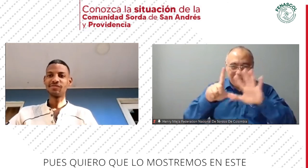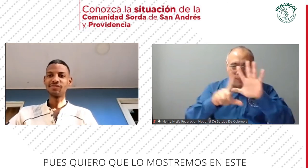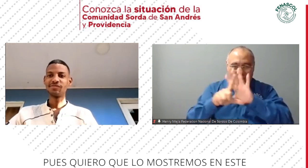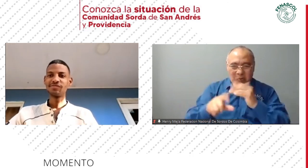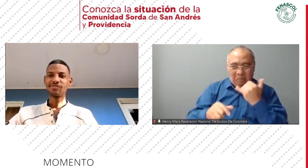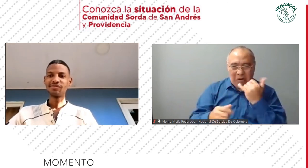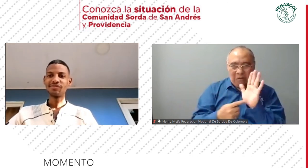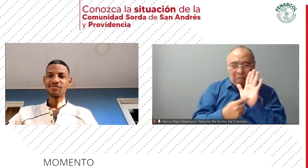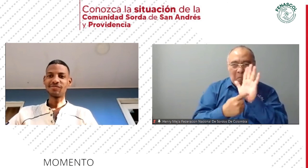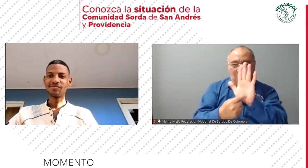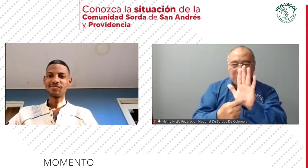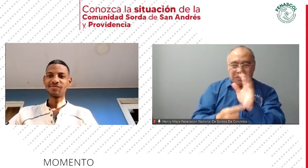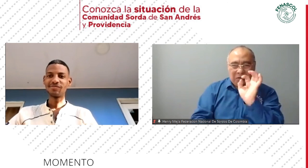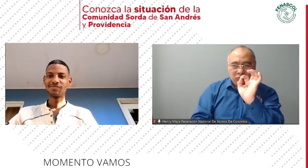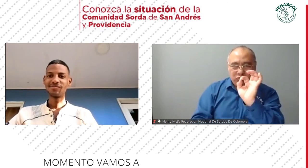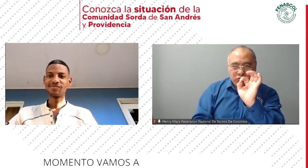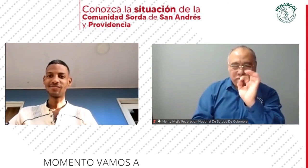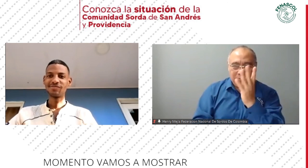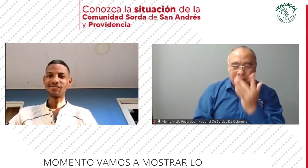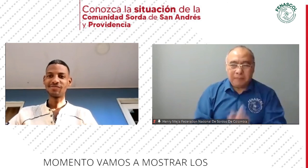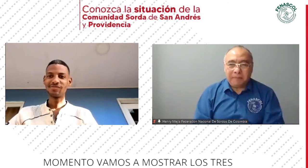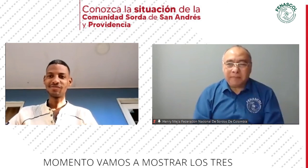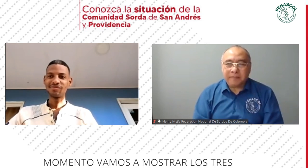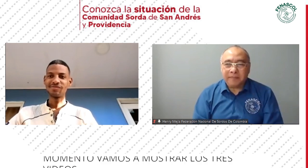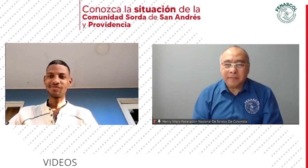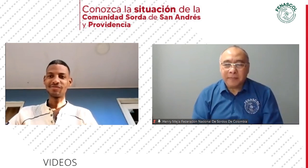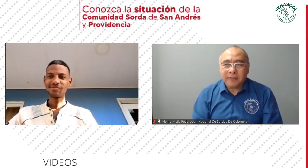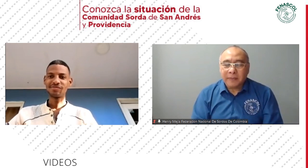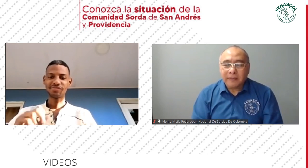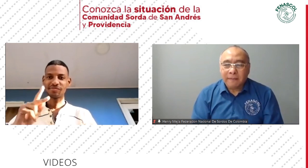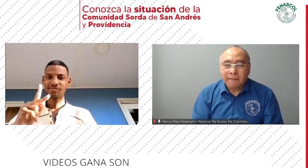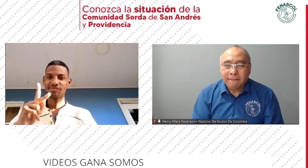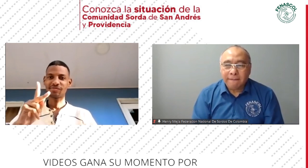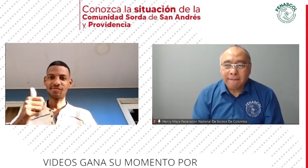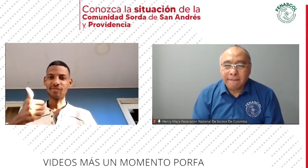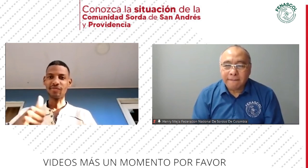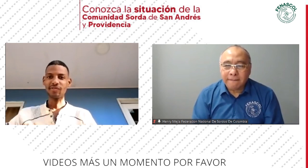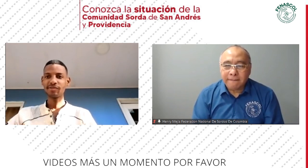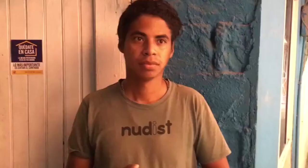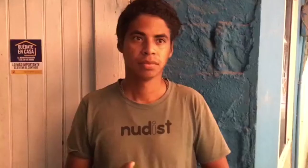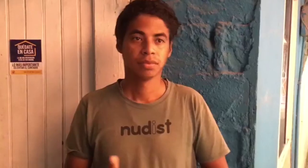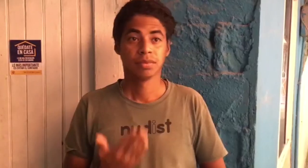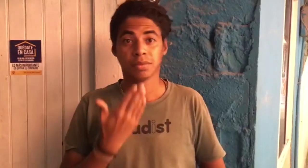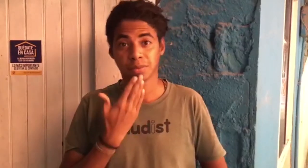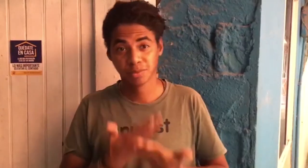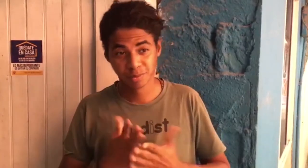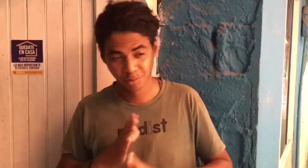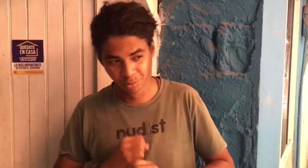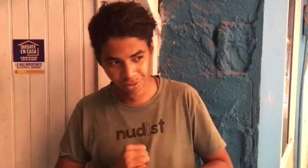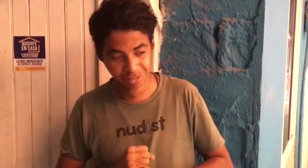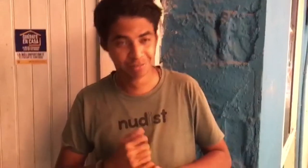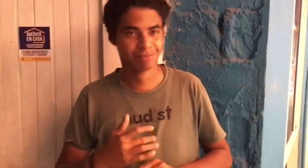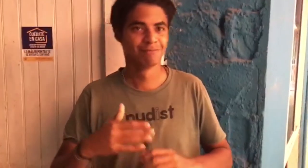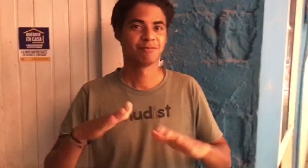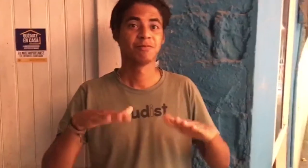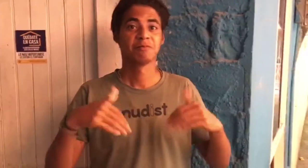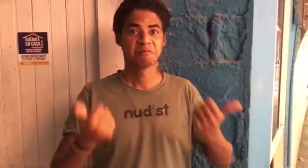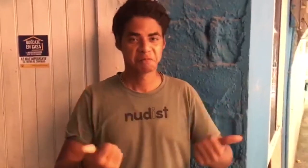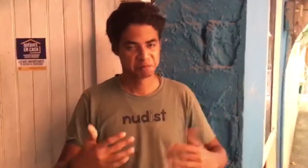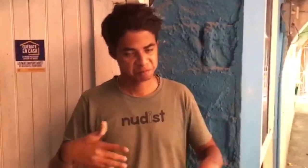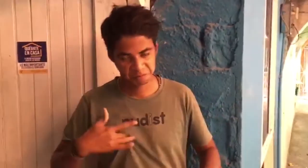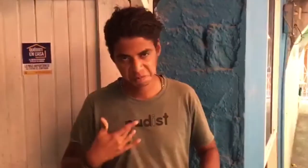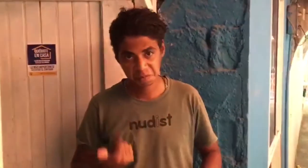este momento vamos a mostrar los tres vídeos van a su momento por favor muy buenos días